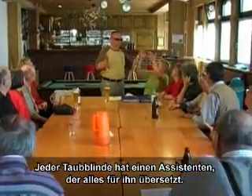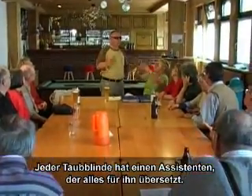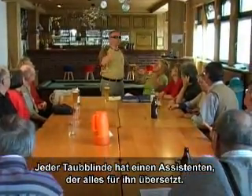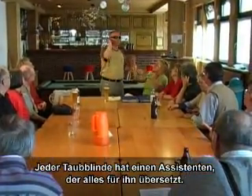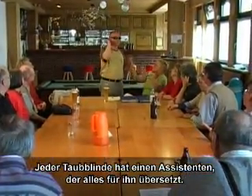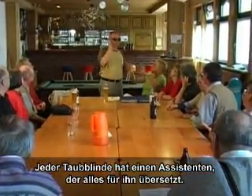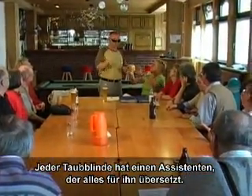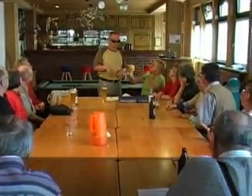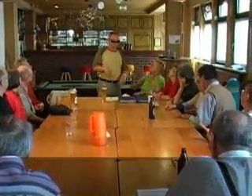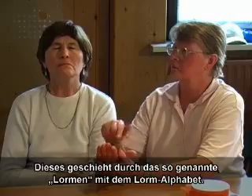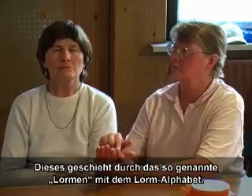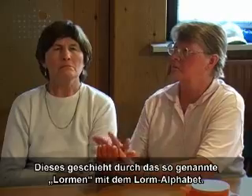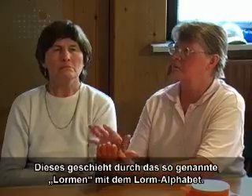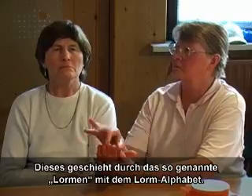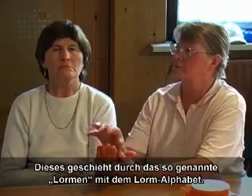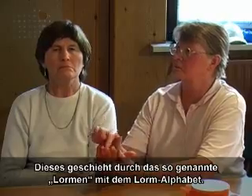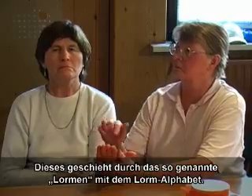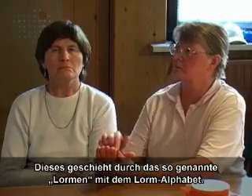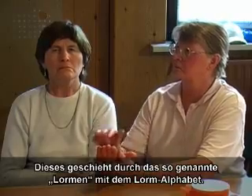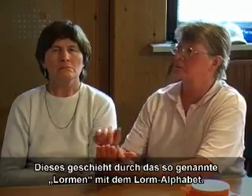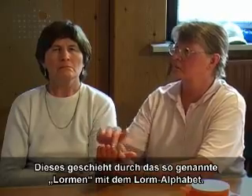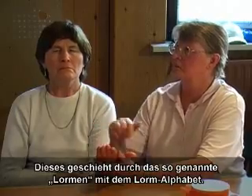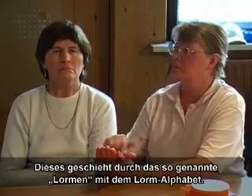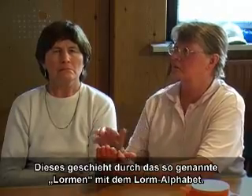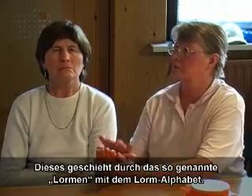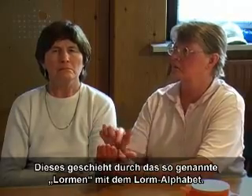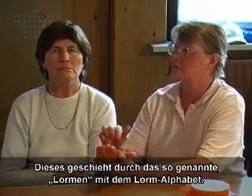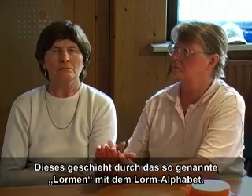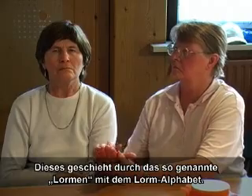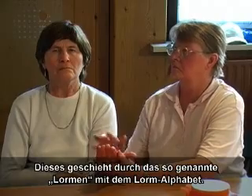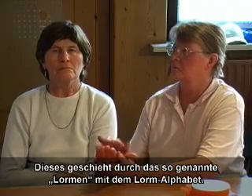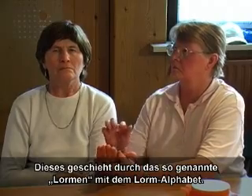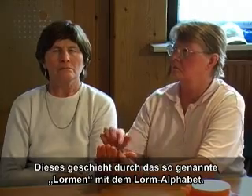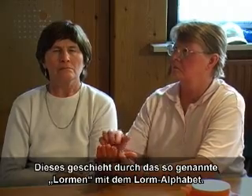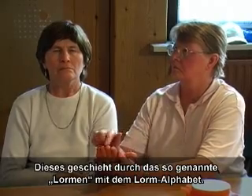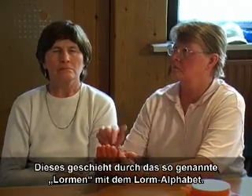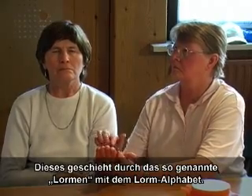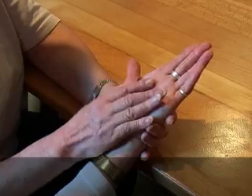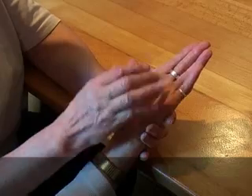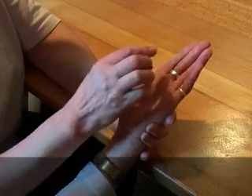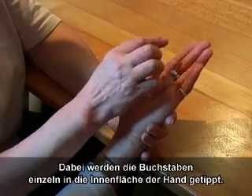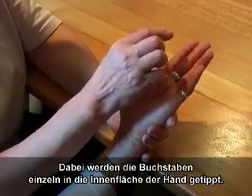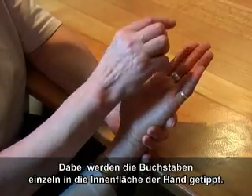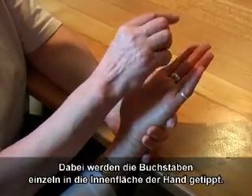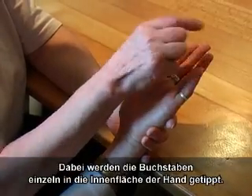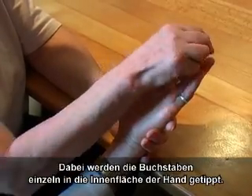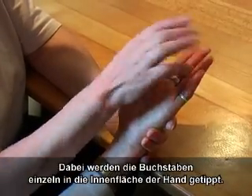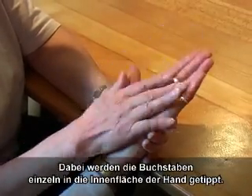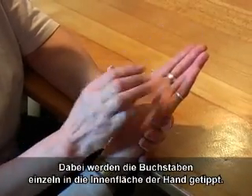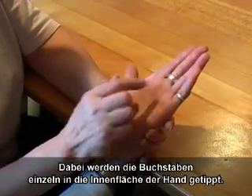übersetzt. Dieses geschieht durch das sogenannte Lormen mit dem Lormalphabet. Dabei werden die